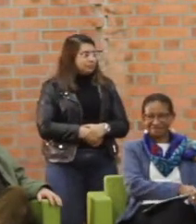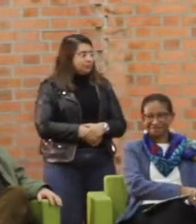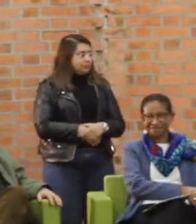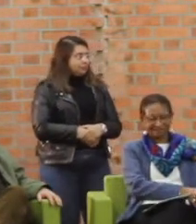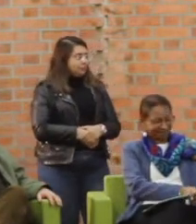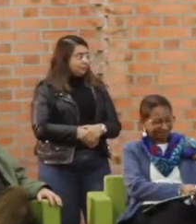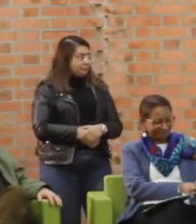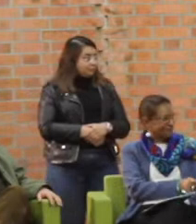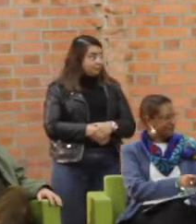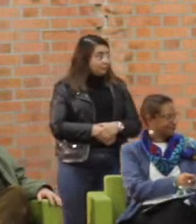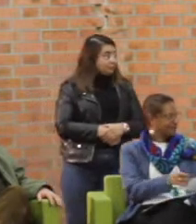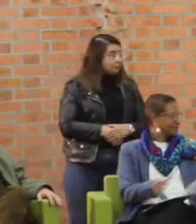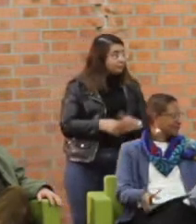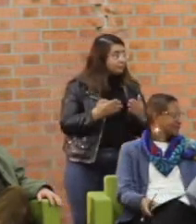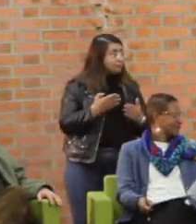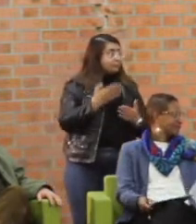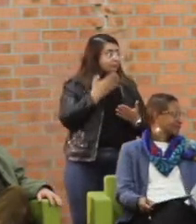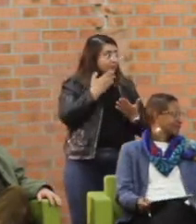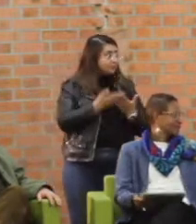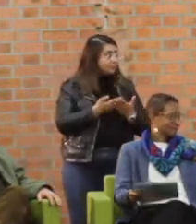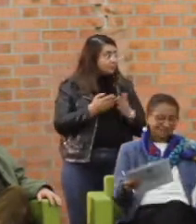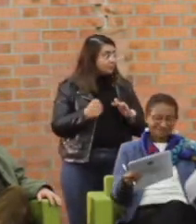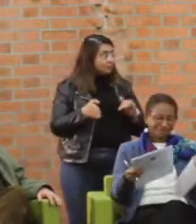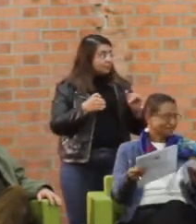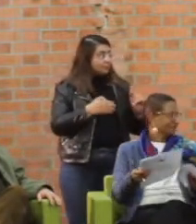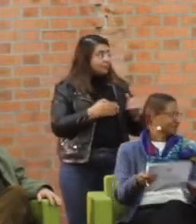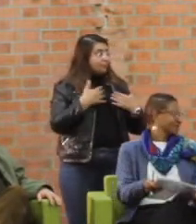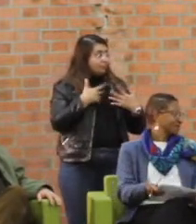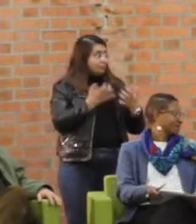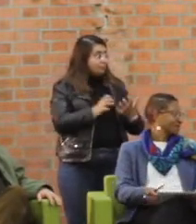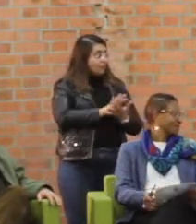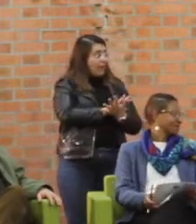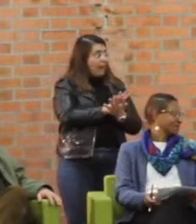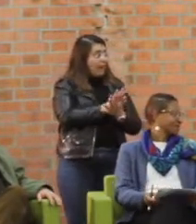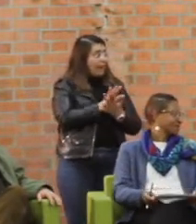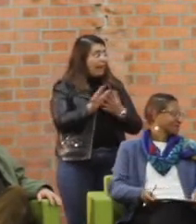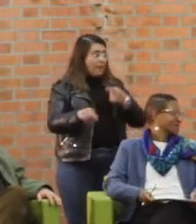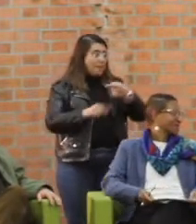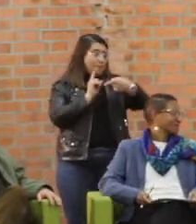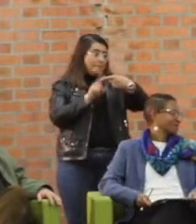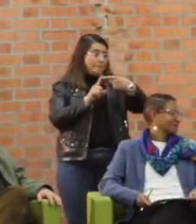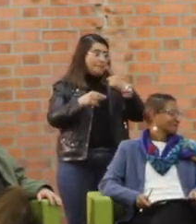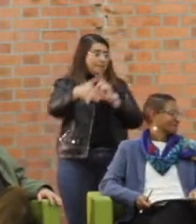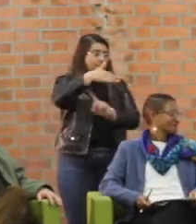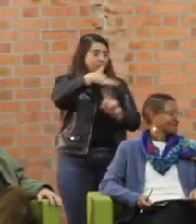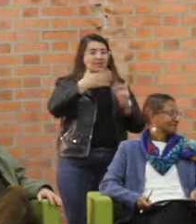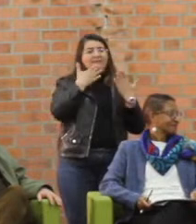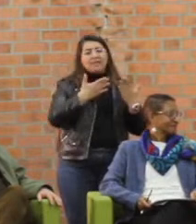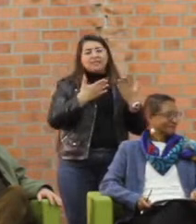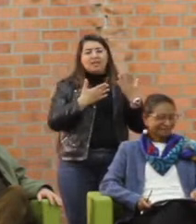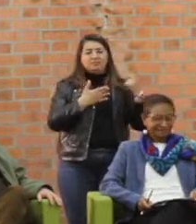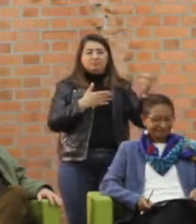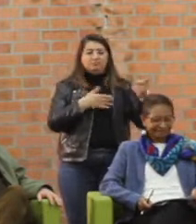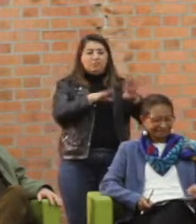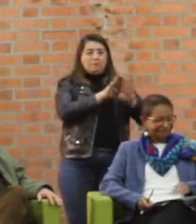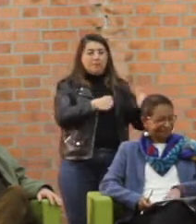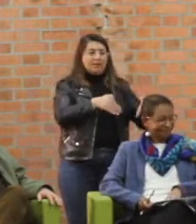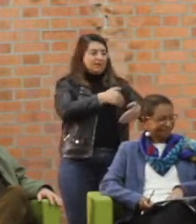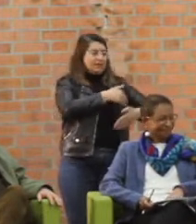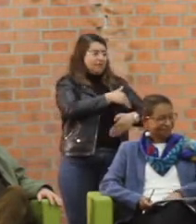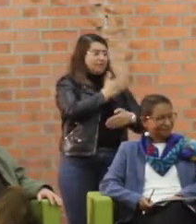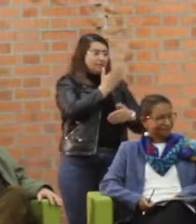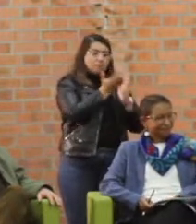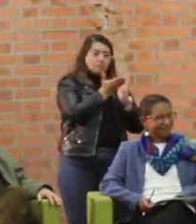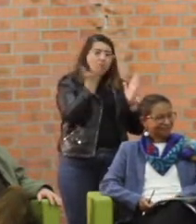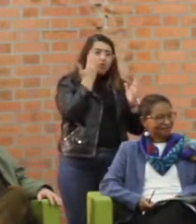Bueno pues igual que Rodrigo Yo también quiero en primer lugar agradecer a la mesa por la vida y la salud